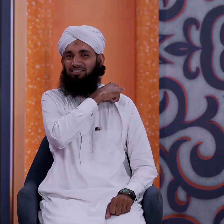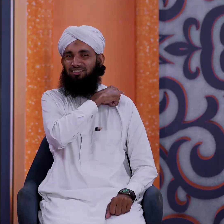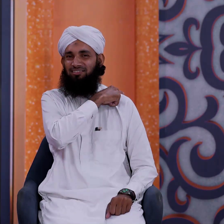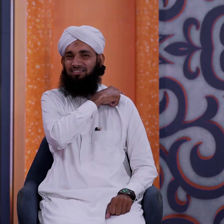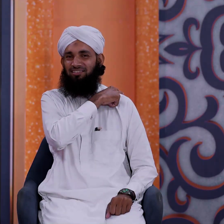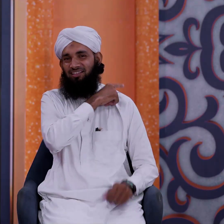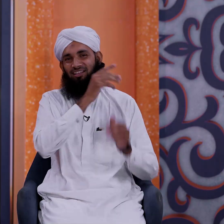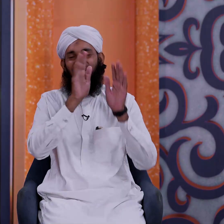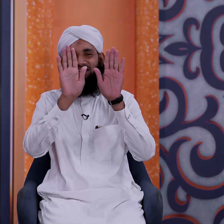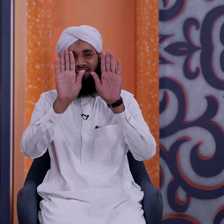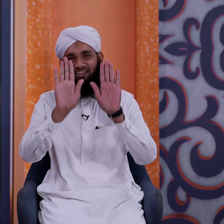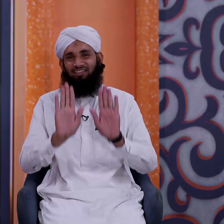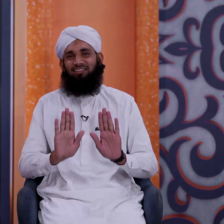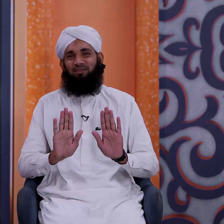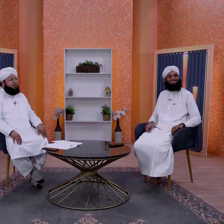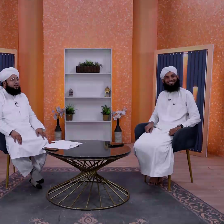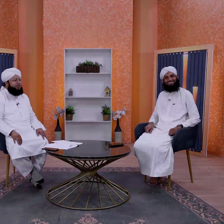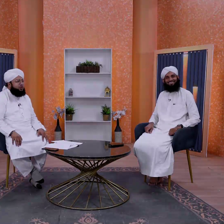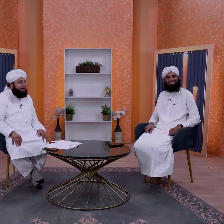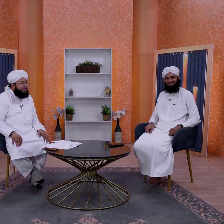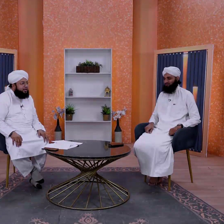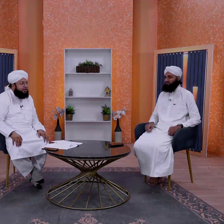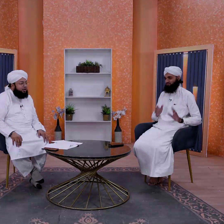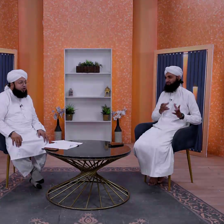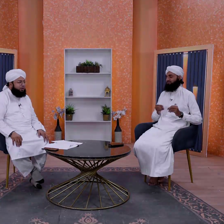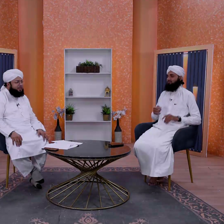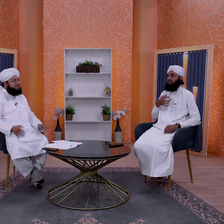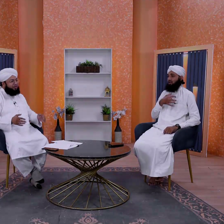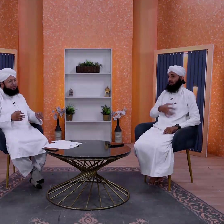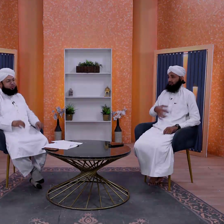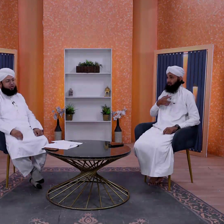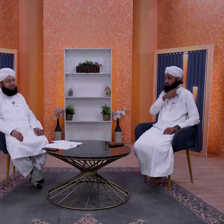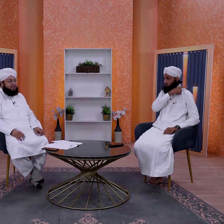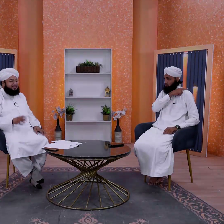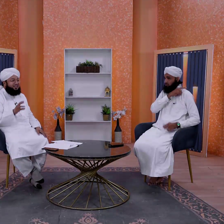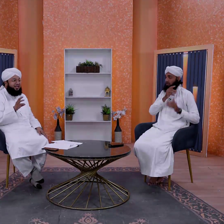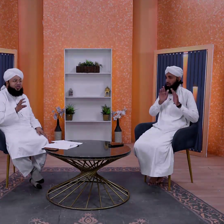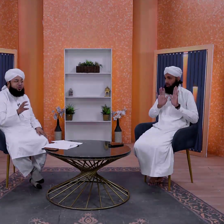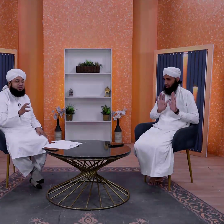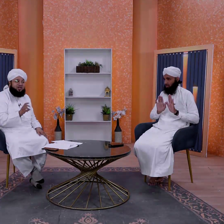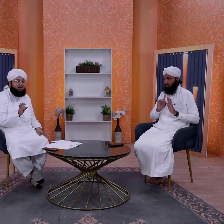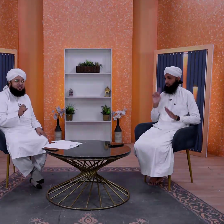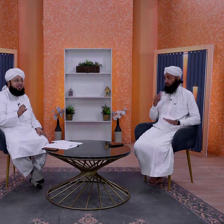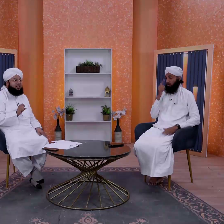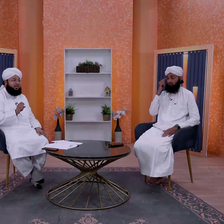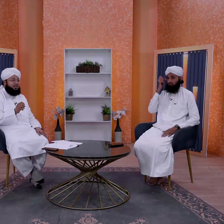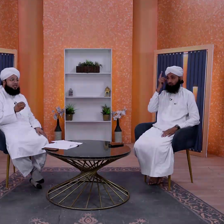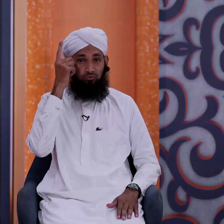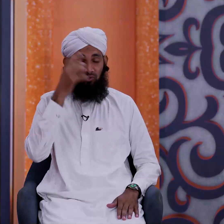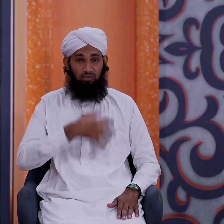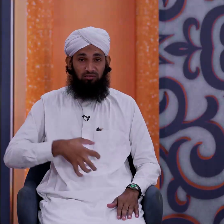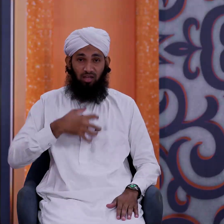گناہ ہے. حسد گناہ ہے. اور ہم نے اس سے پہلے بھی سنا کہ حسد نیکیوں کو اس طرح کھا جاتا